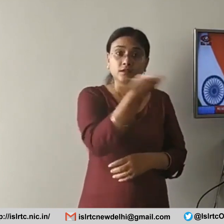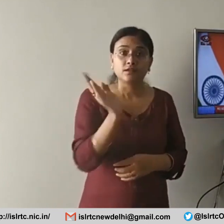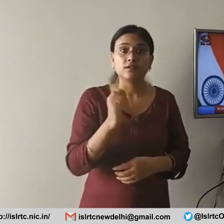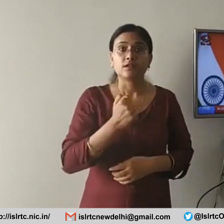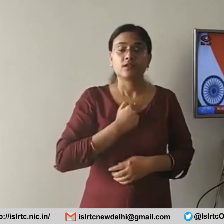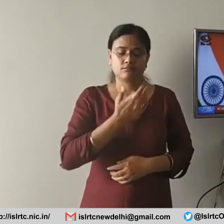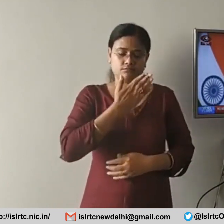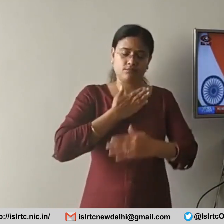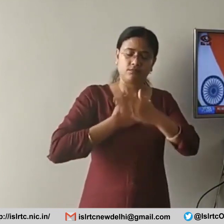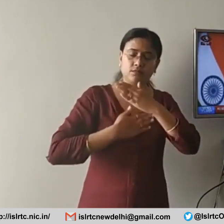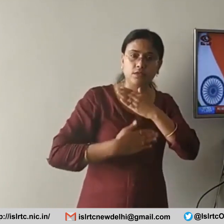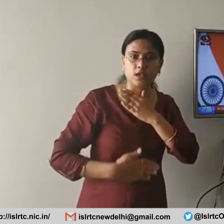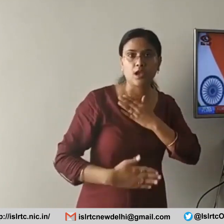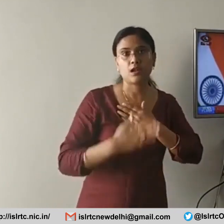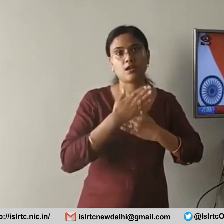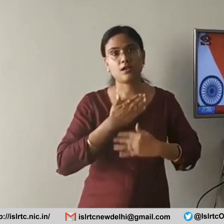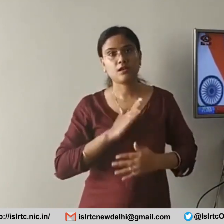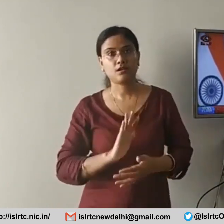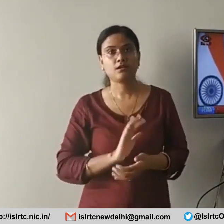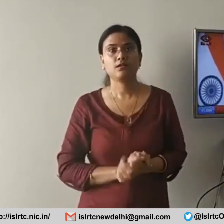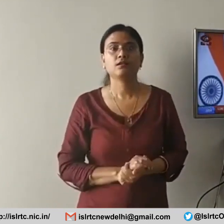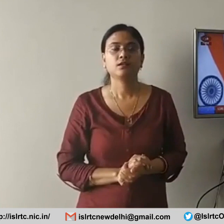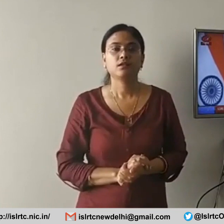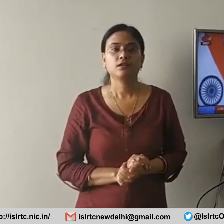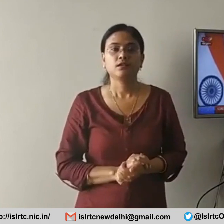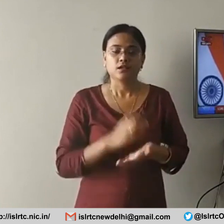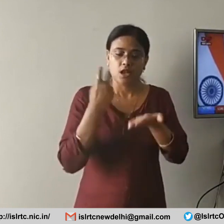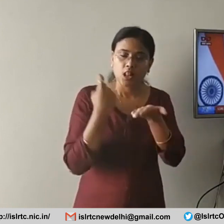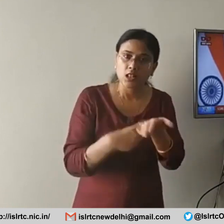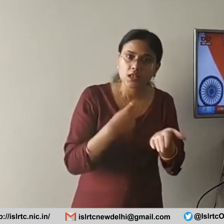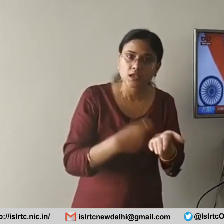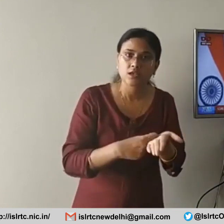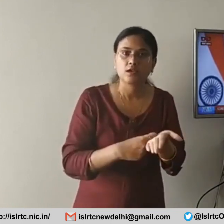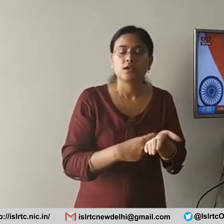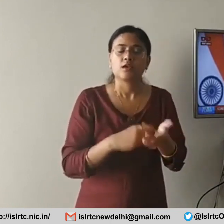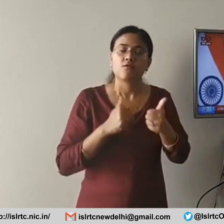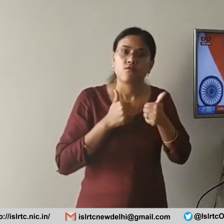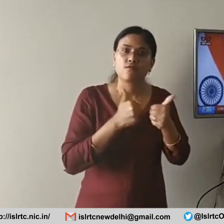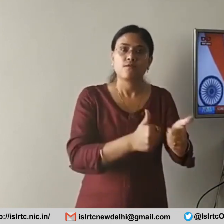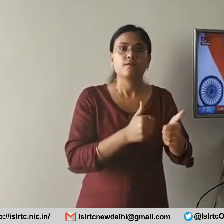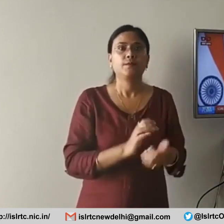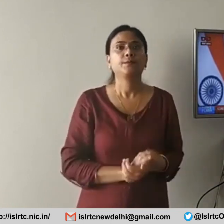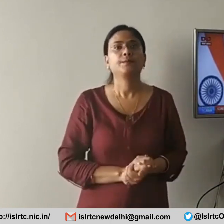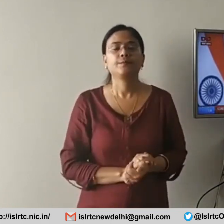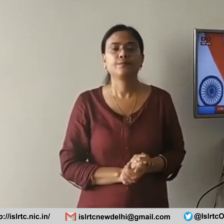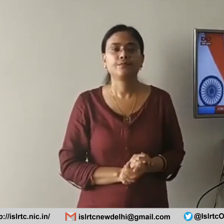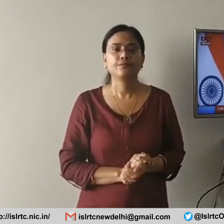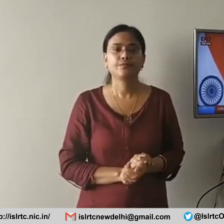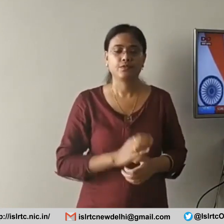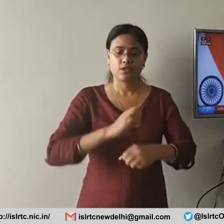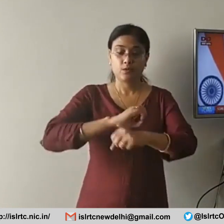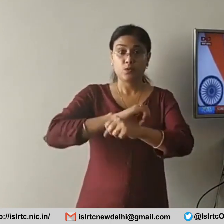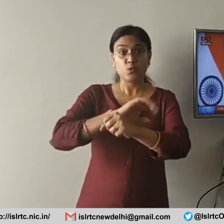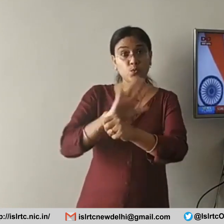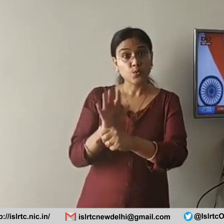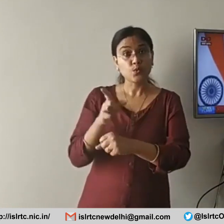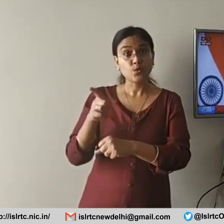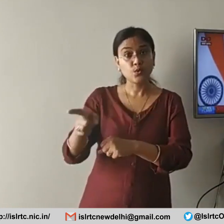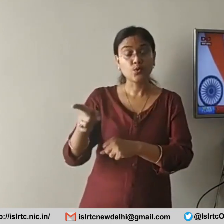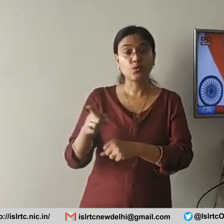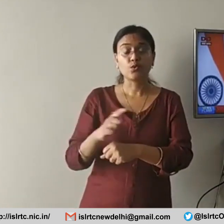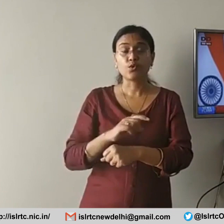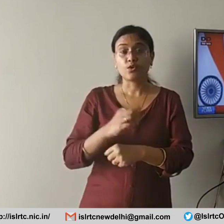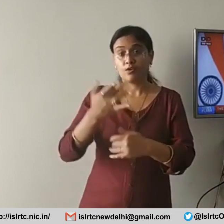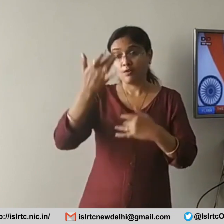हम धैर्य बनाकर रखेंगे, नियमों का पालन करेंगे, तो कोरोना जैसी महामारी